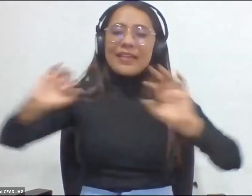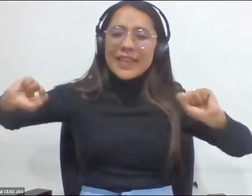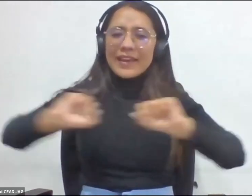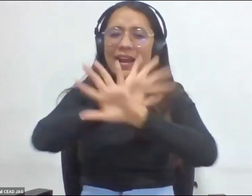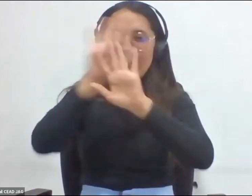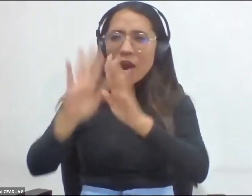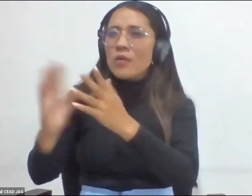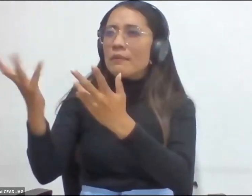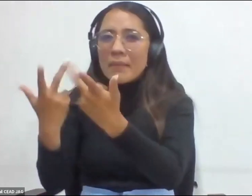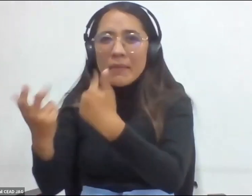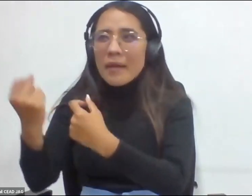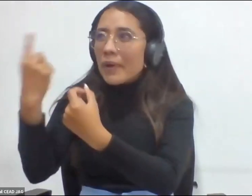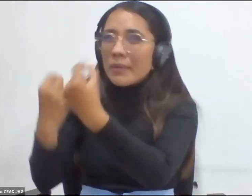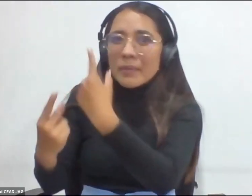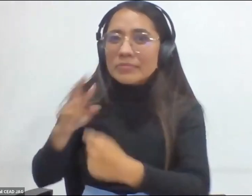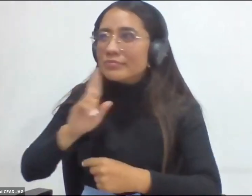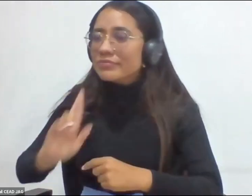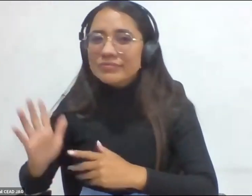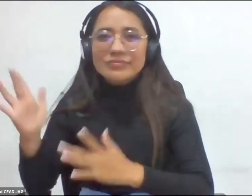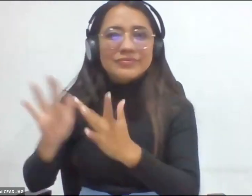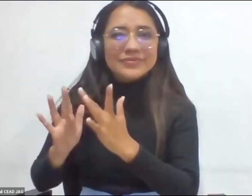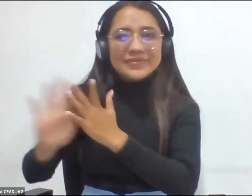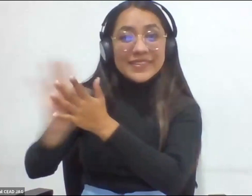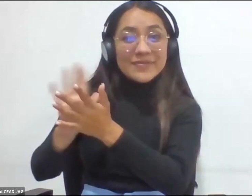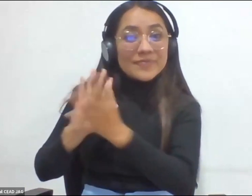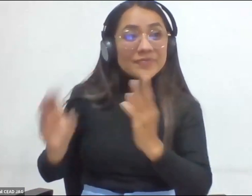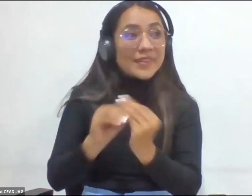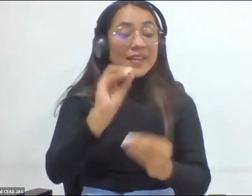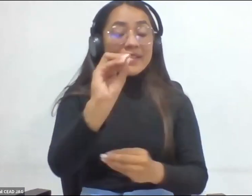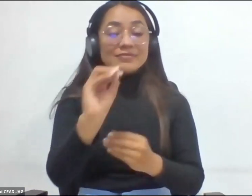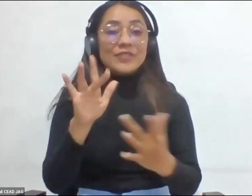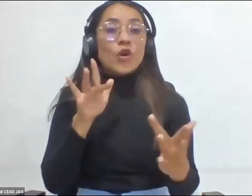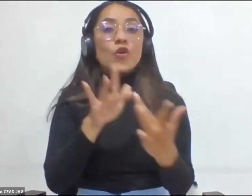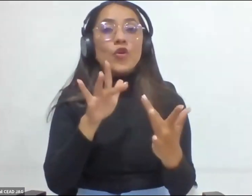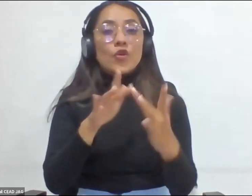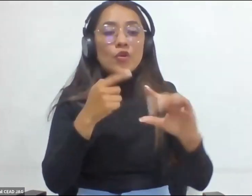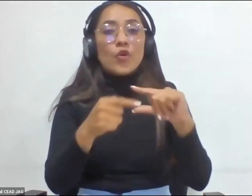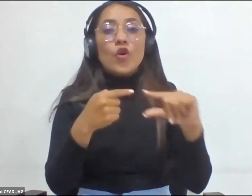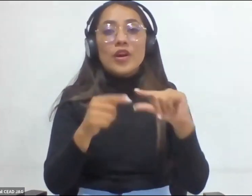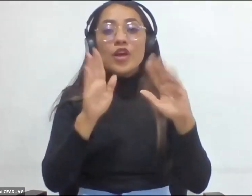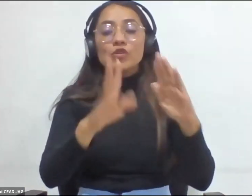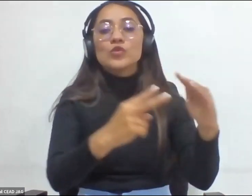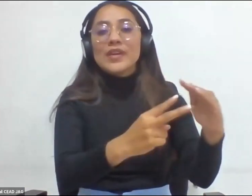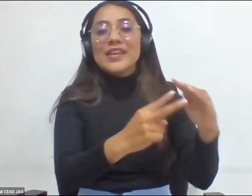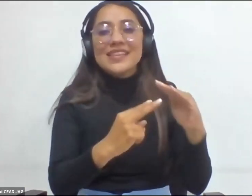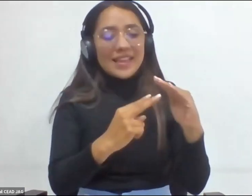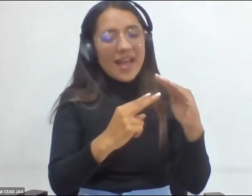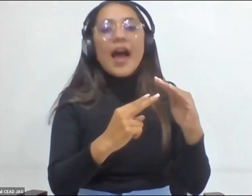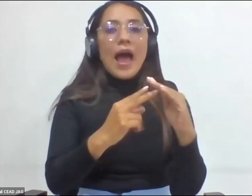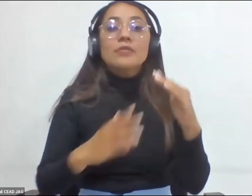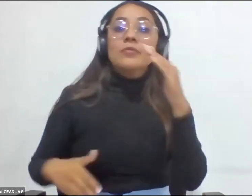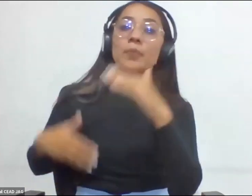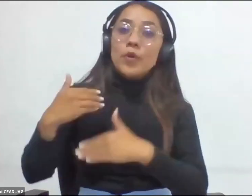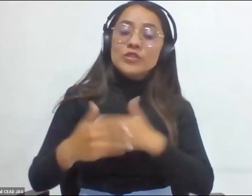es importante que tengan presente que hay un correo electrónico asignado en el icetex para realizar procesos de actualización